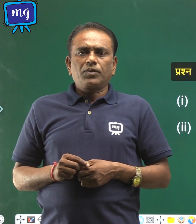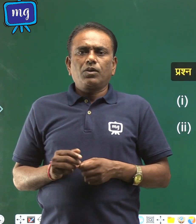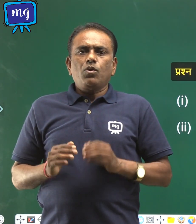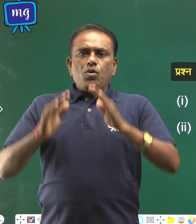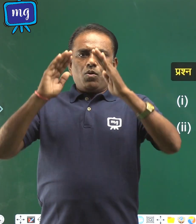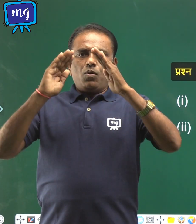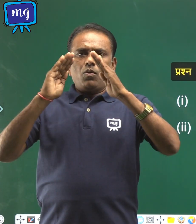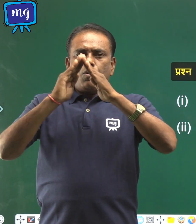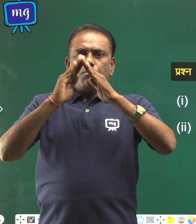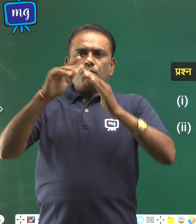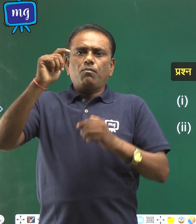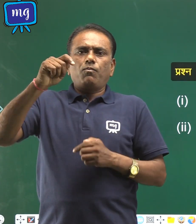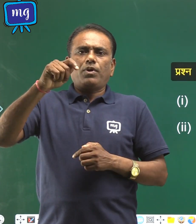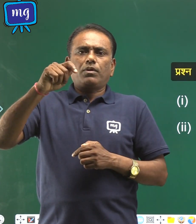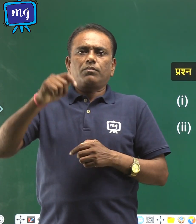गृह कार्य